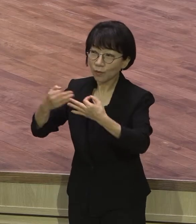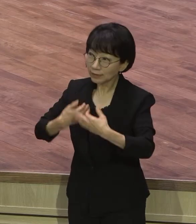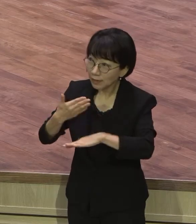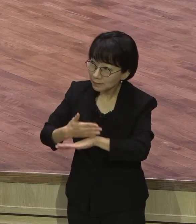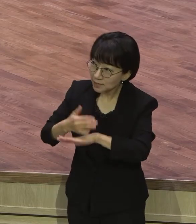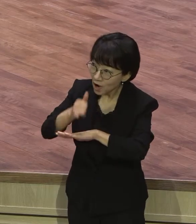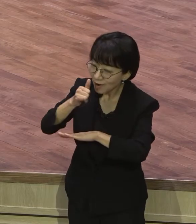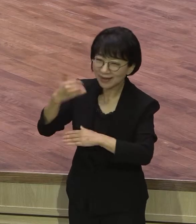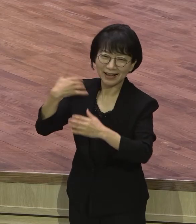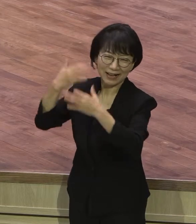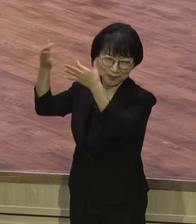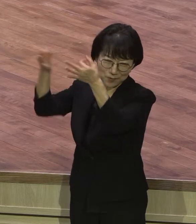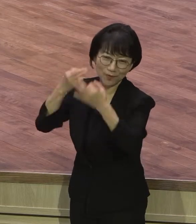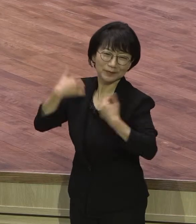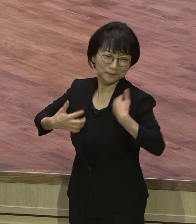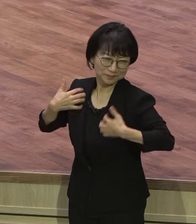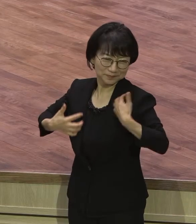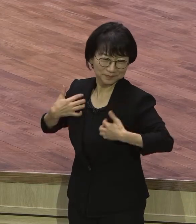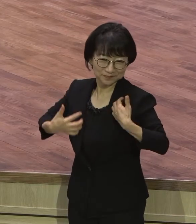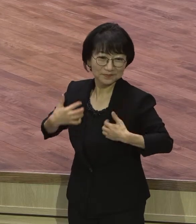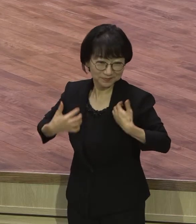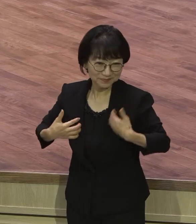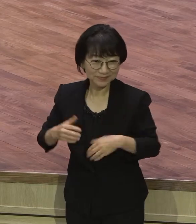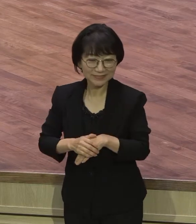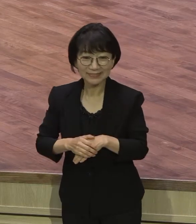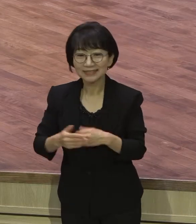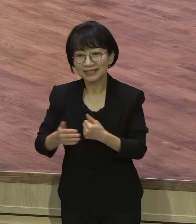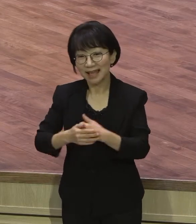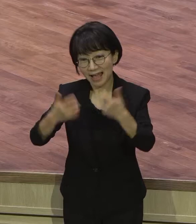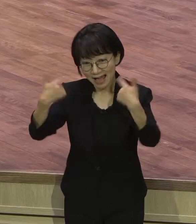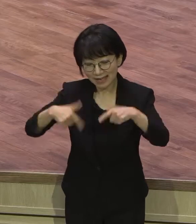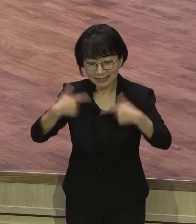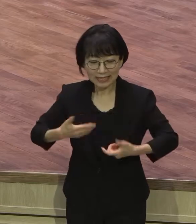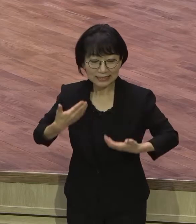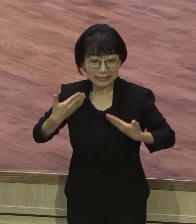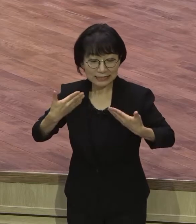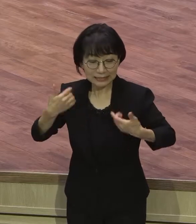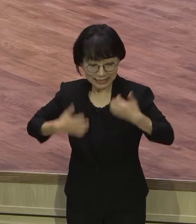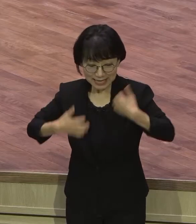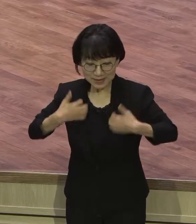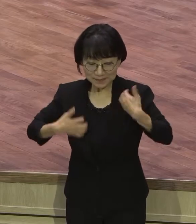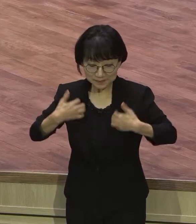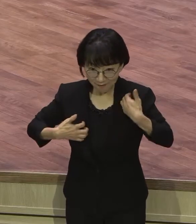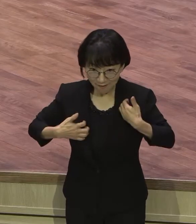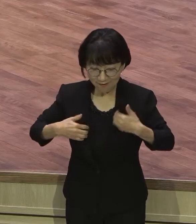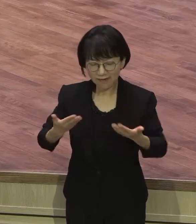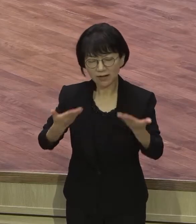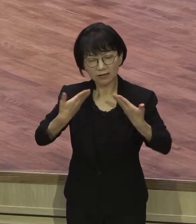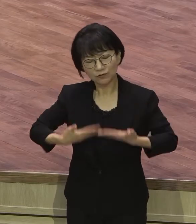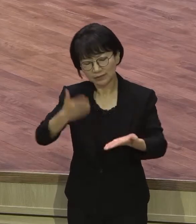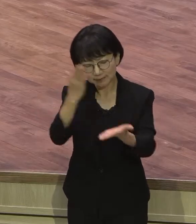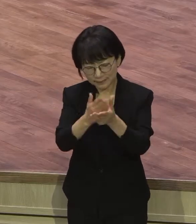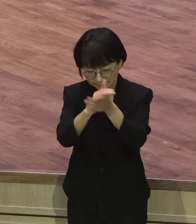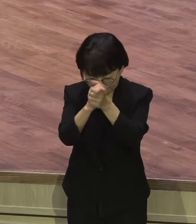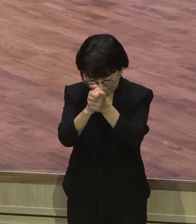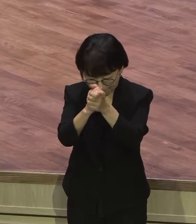기뻐하신다라는 뜻이에요. 그래서 항상 기뻐하라. 쉬지 말고